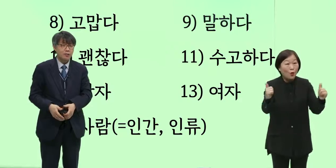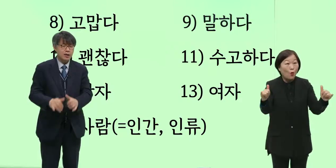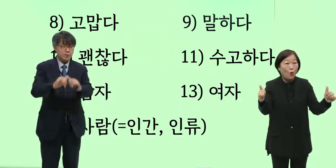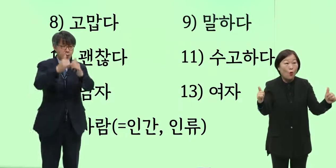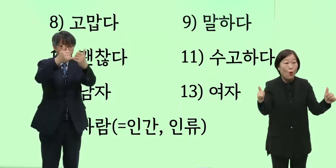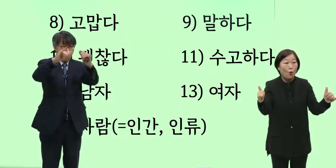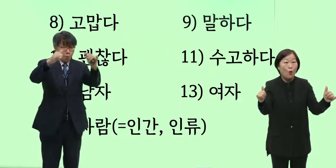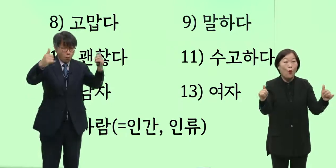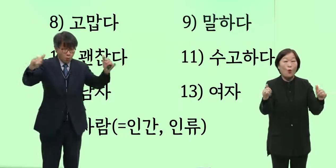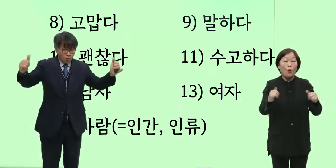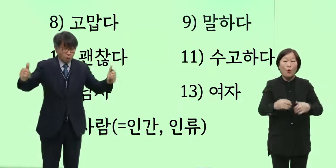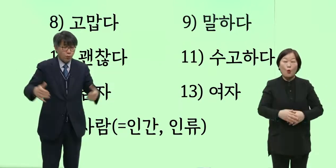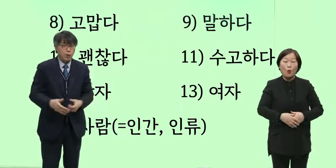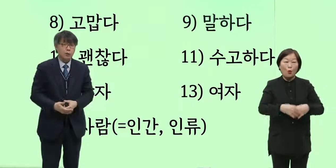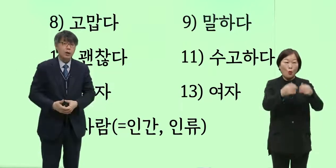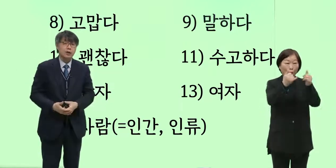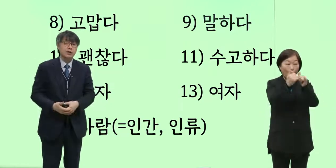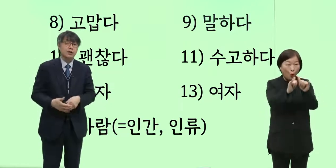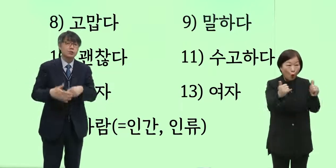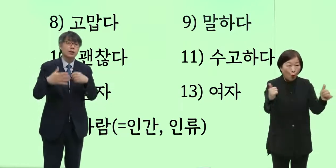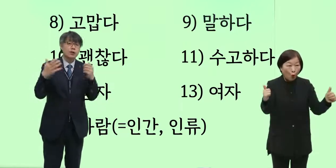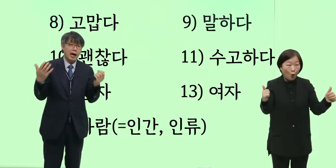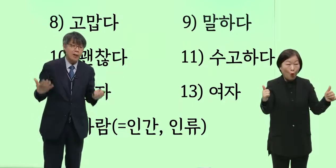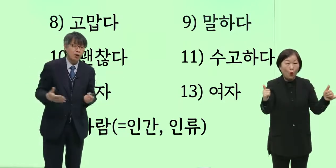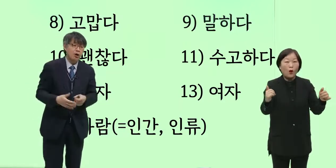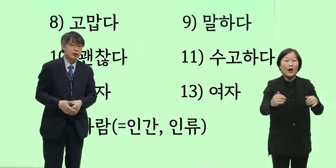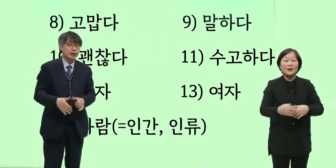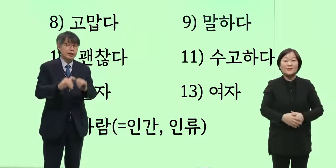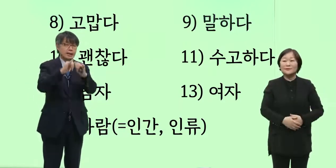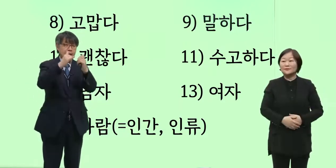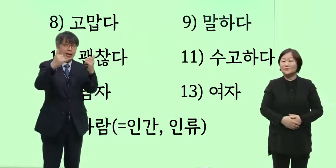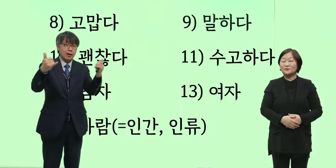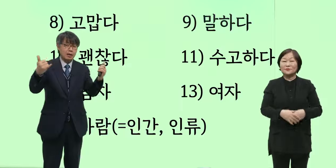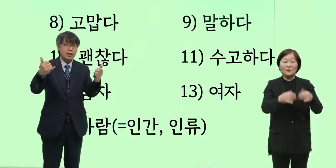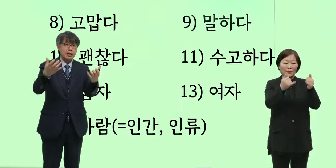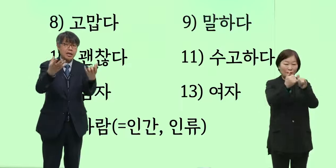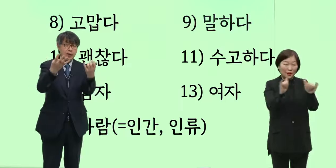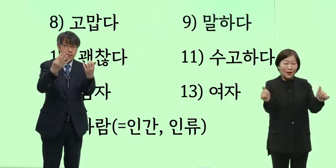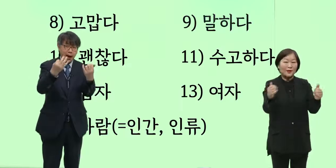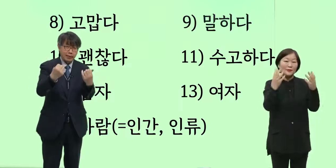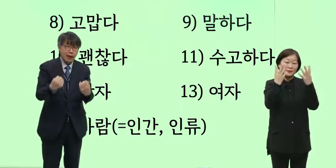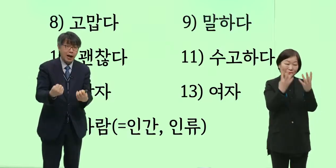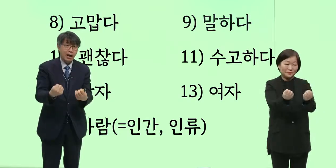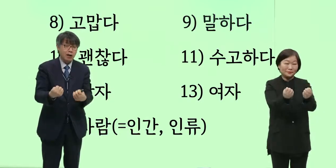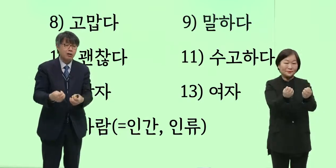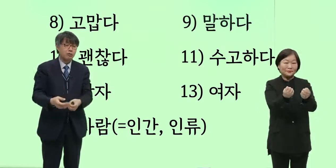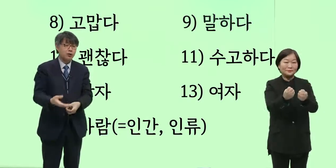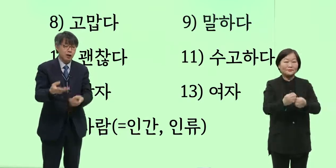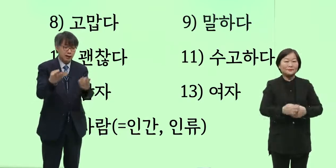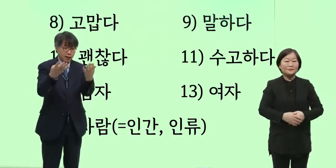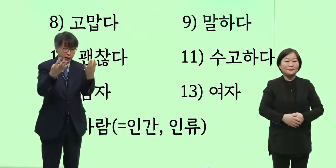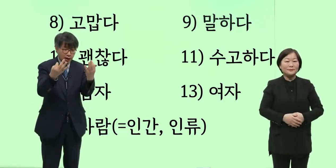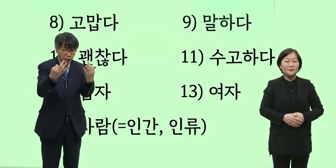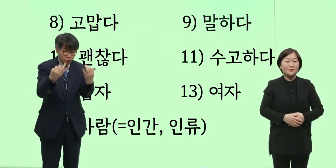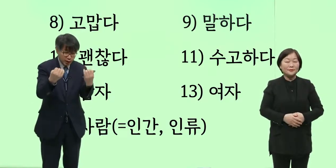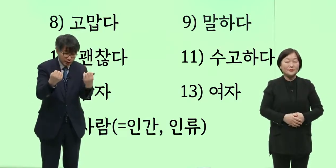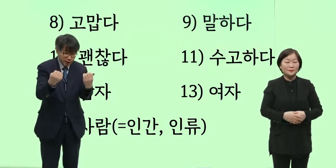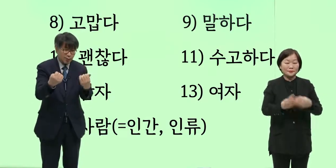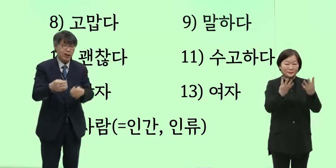사람이 원래 이제 수어를 다 하면 사람이 많다. 숫자가 이렇게 하나, 둘, 셋, 세면 많은